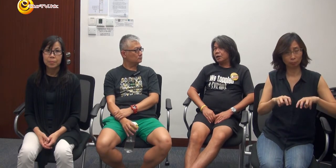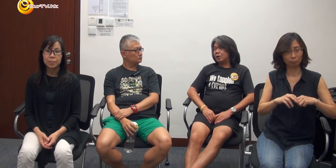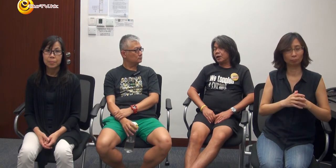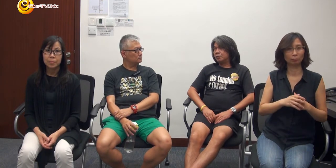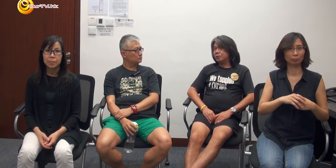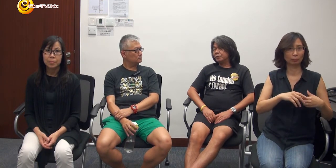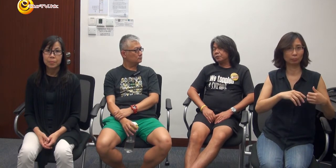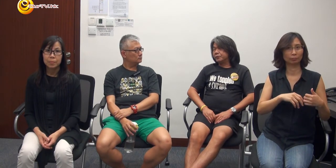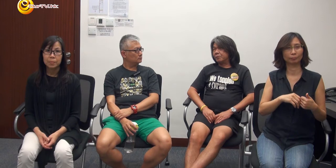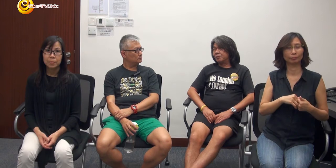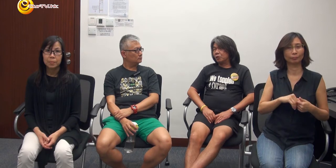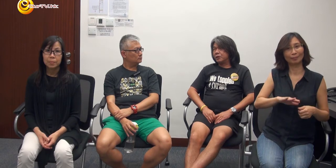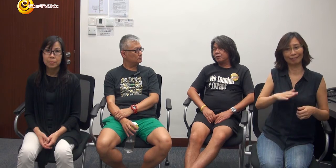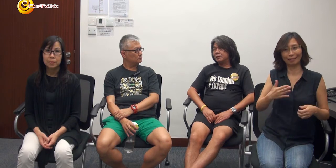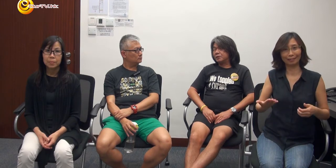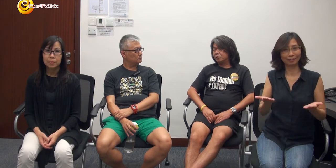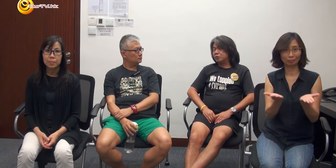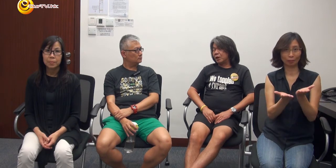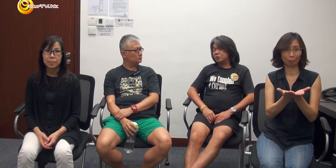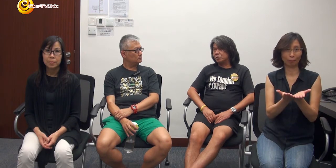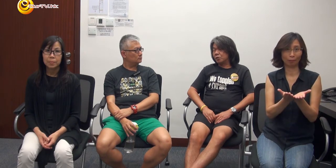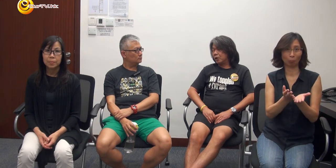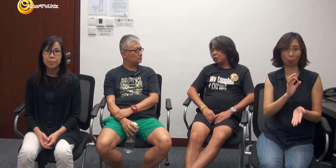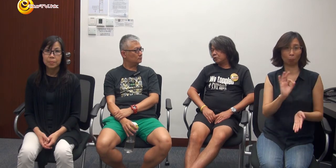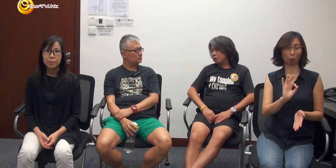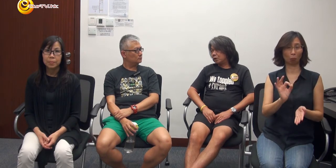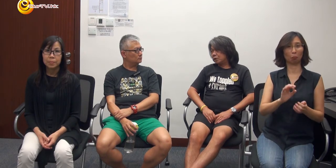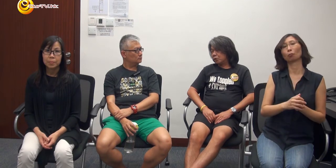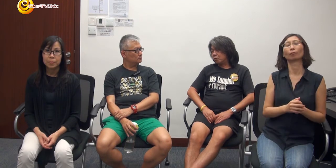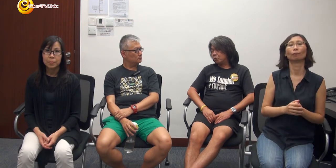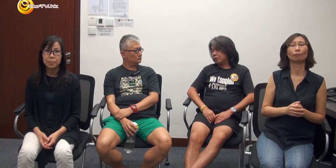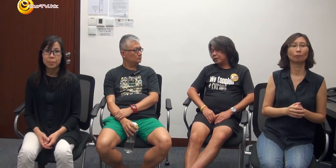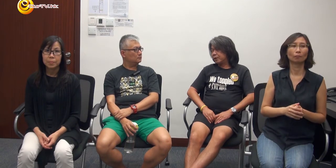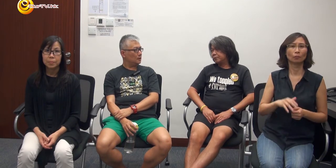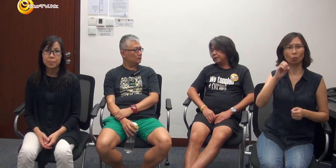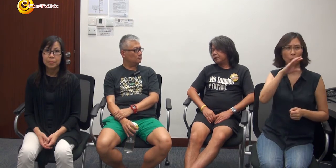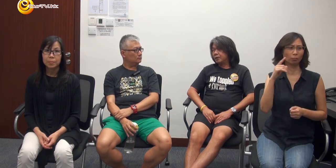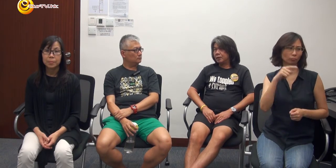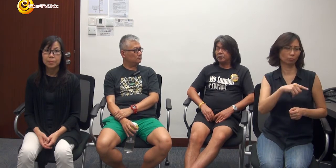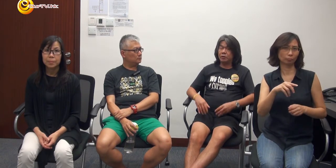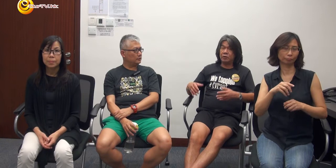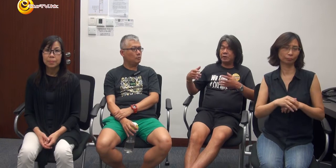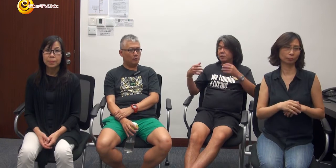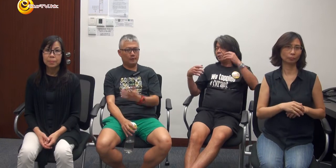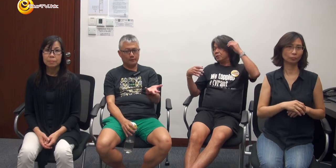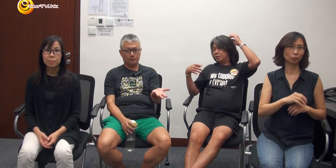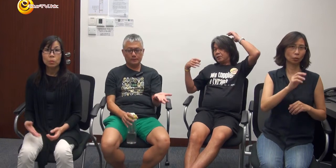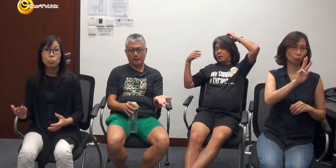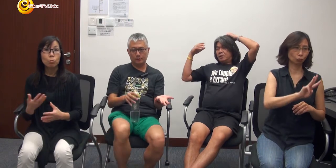佢而家證明唔到就係話係純粹係嗰個水喉佬嘅問題。 亦都冇可能水喉佬問題，水